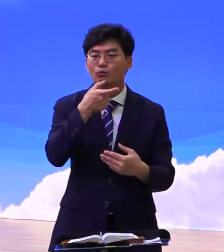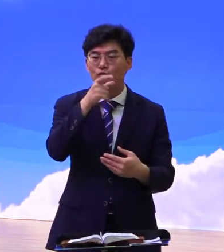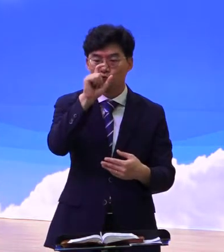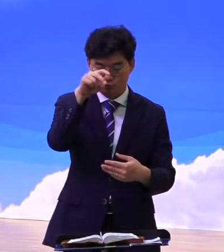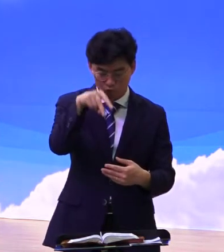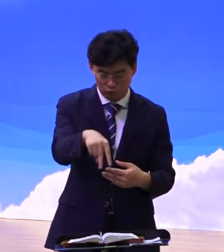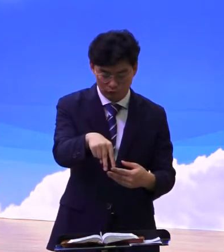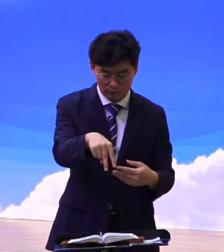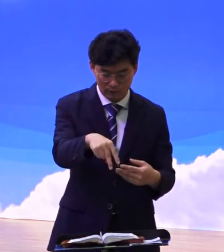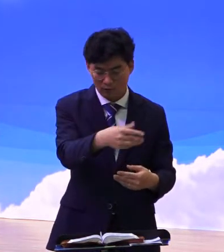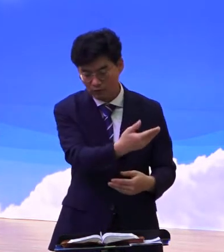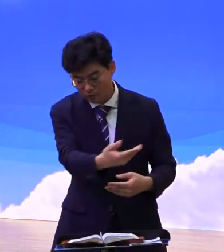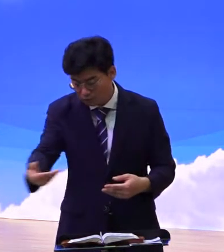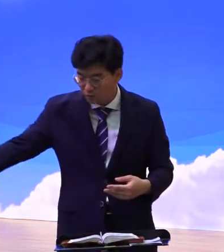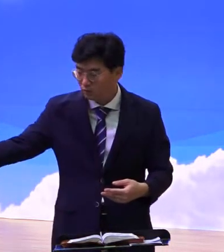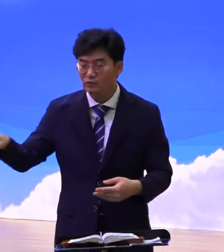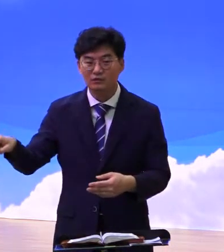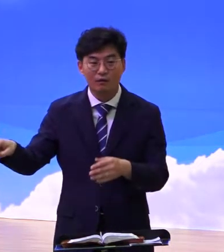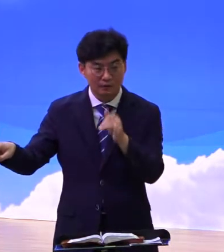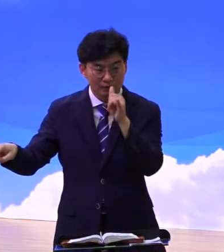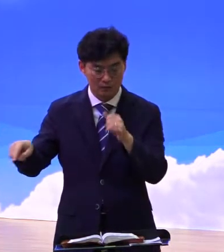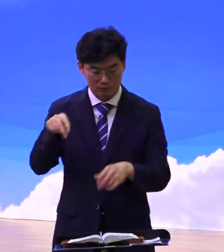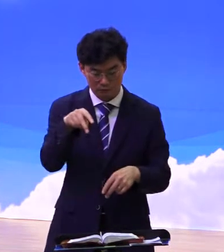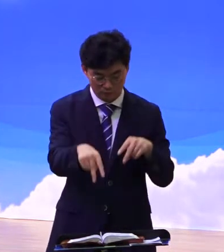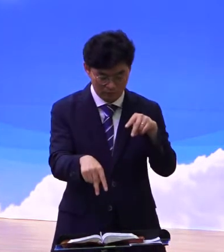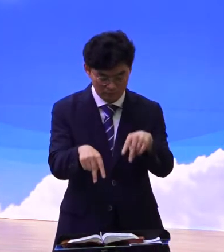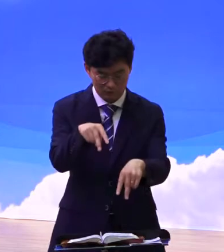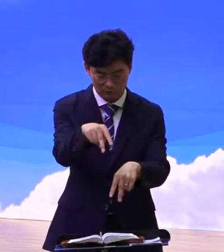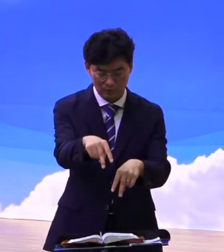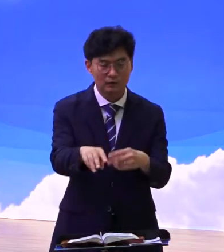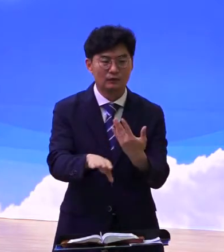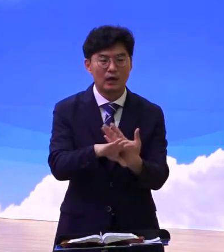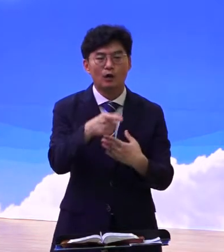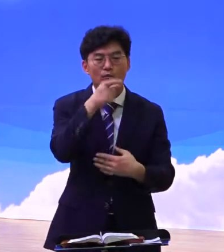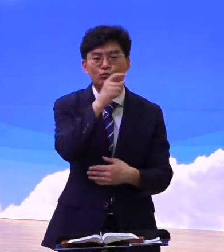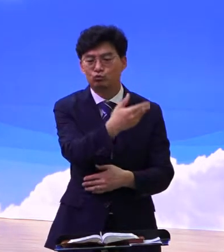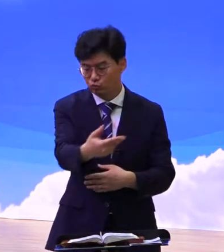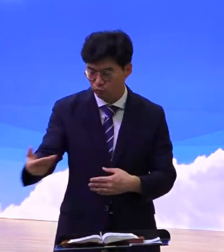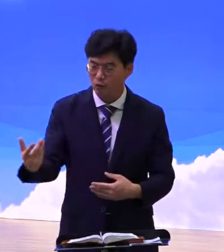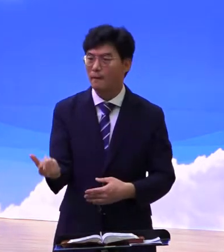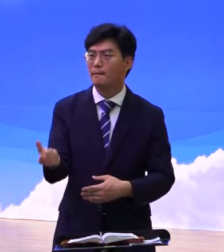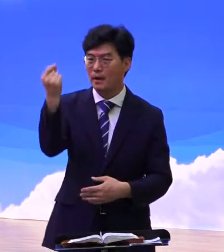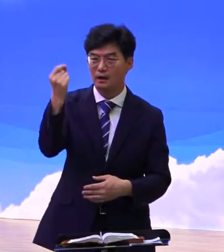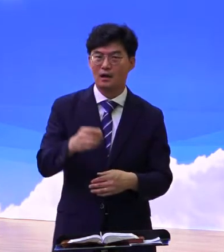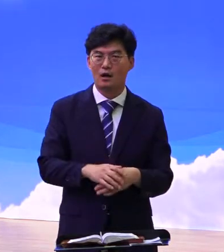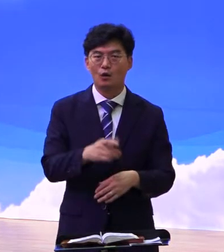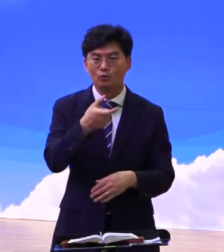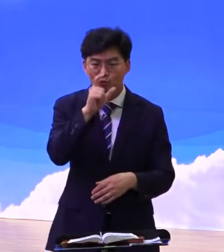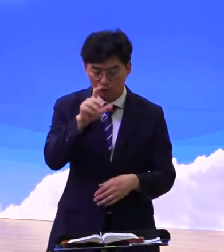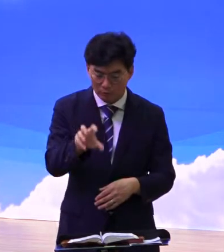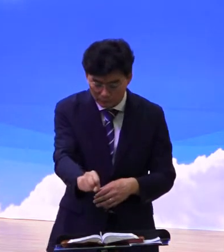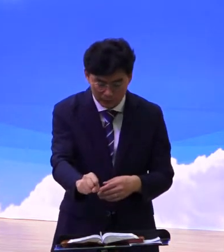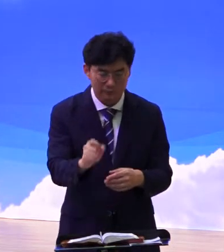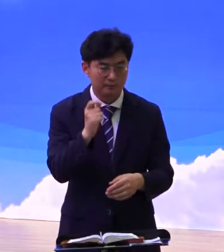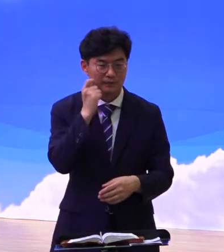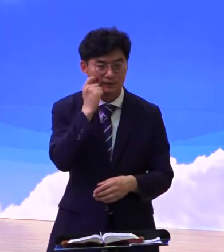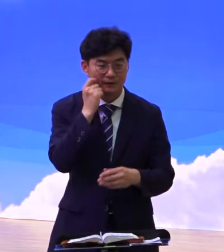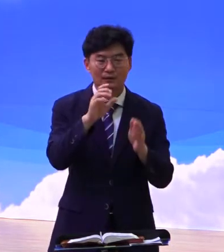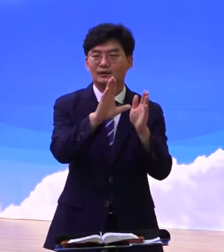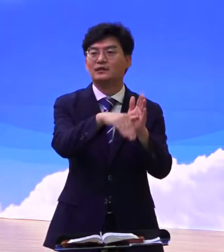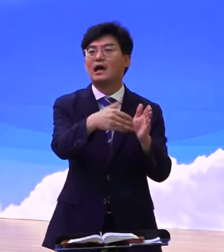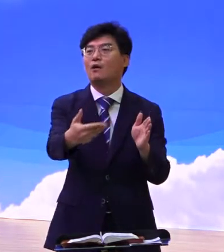담궜는지, 그 강물이 어디로 흘러갔는지 아무도 모른다고 하는 것이죠. 그런 정도로 물이 그렇게 흘러가듯이 세월은